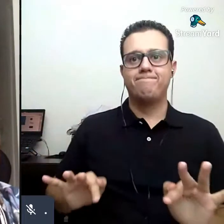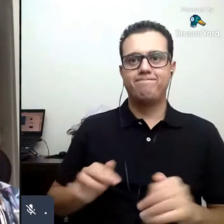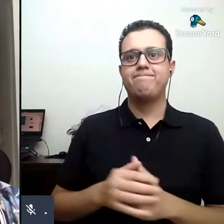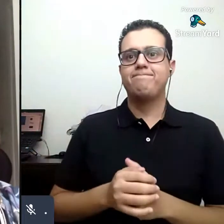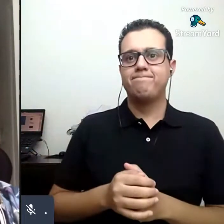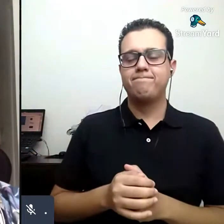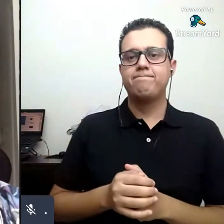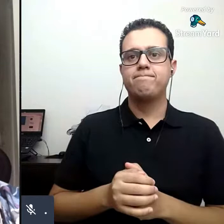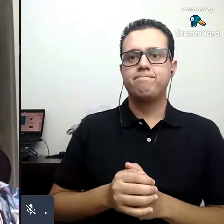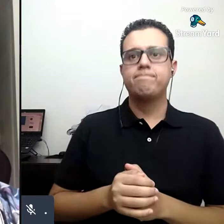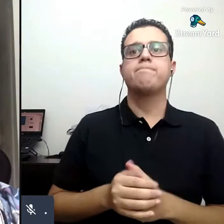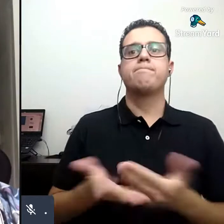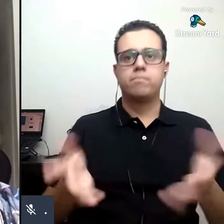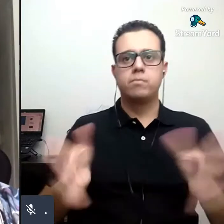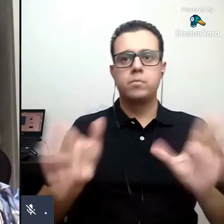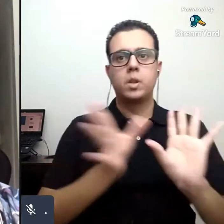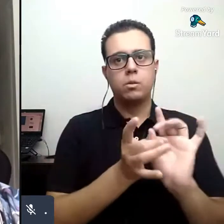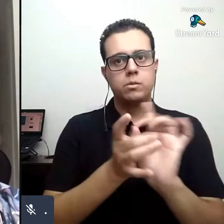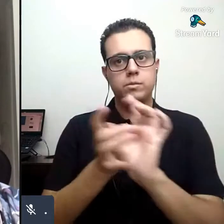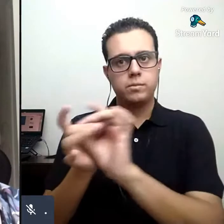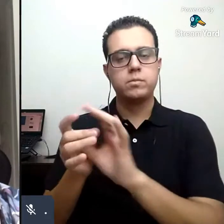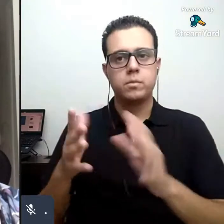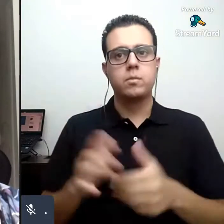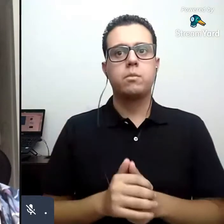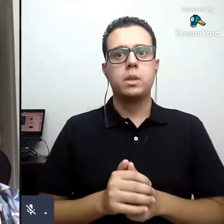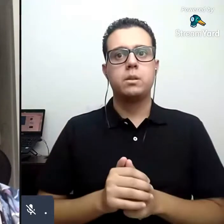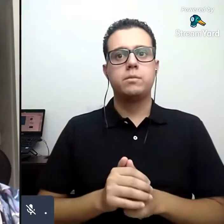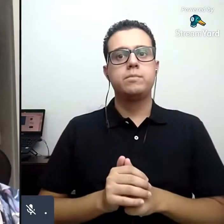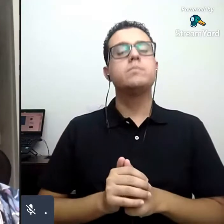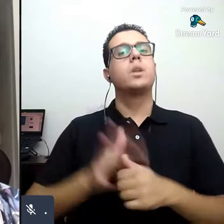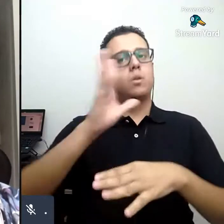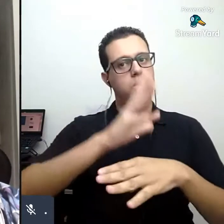Dentro desse contexto é que vai aparecer então esta cura.